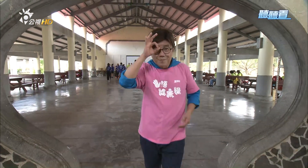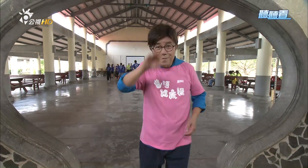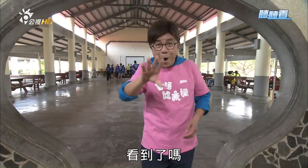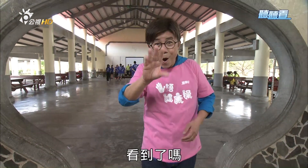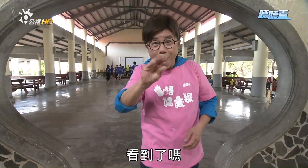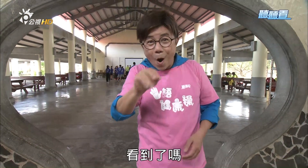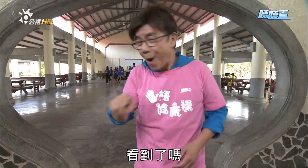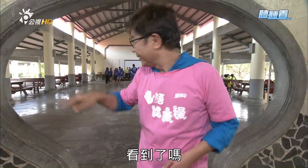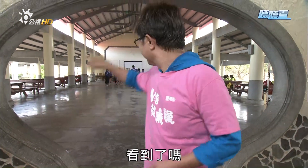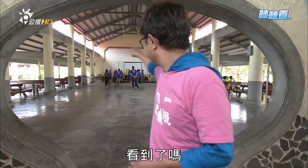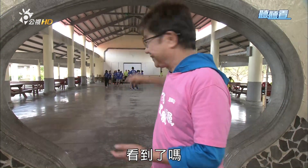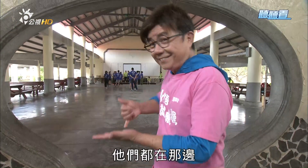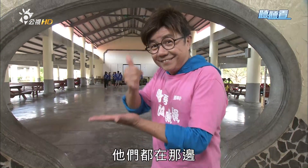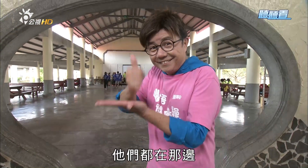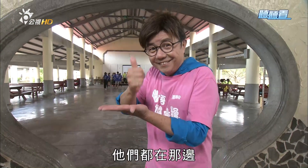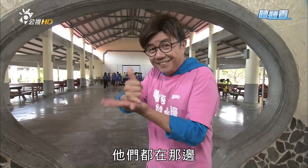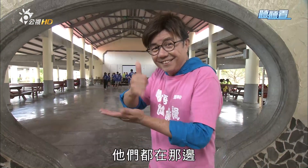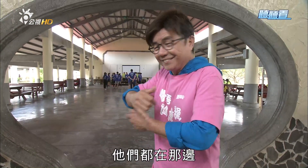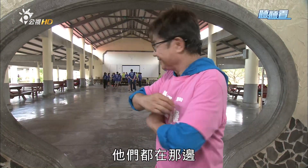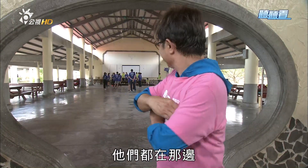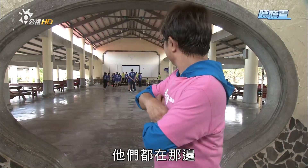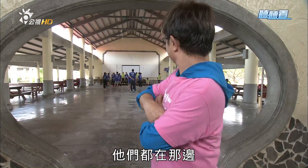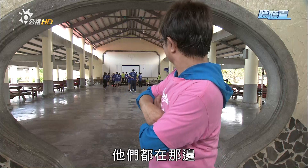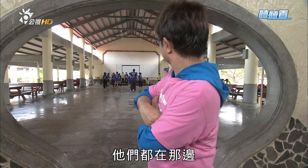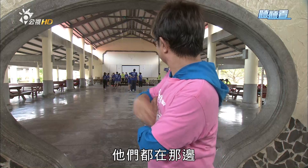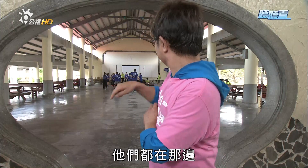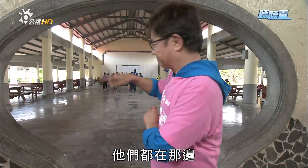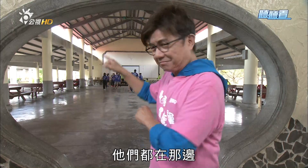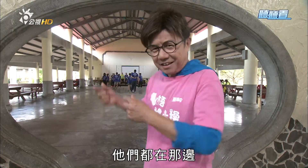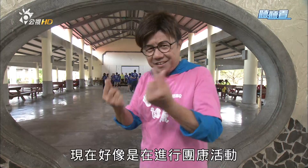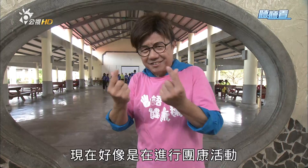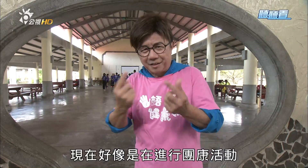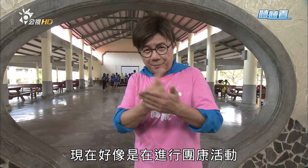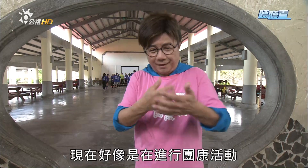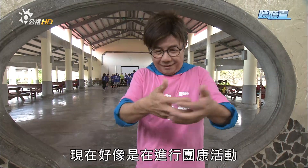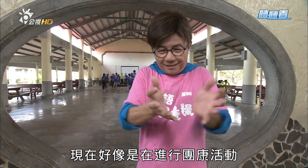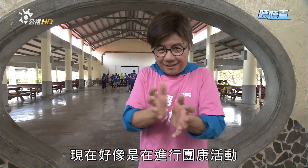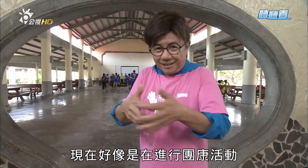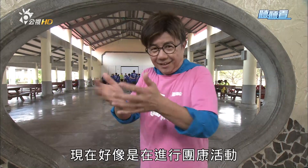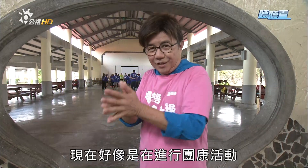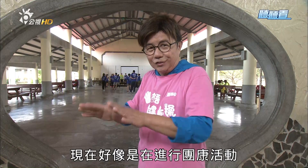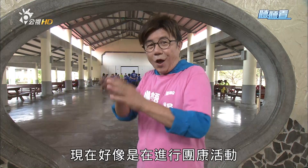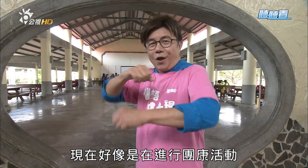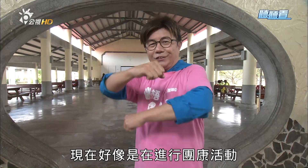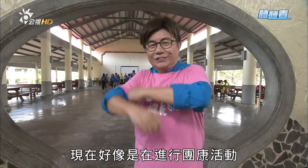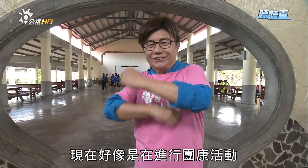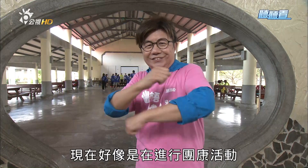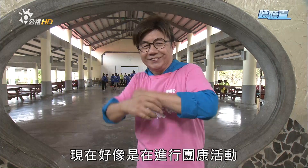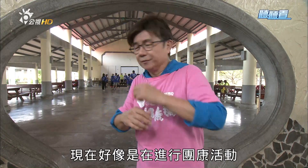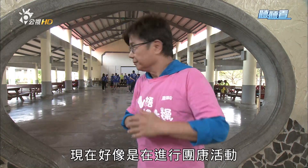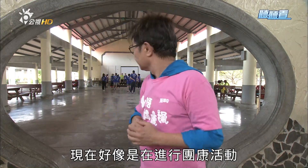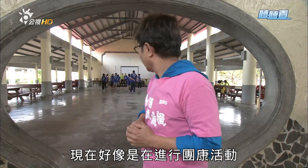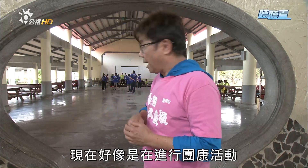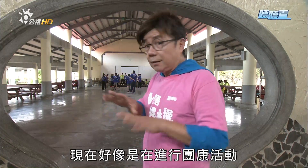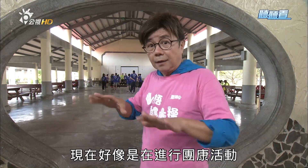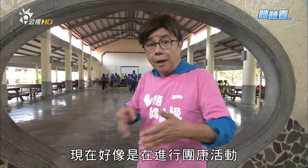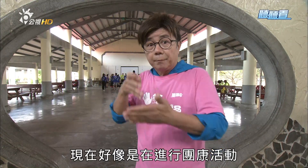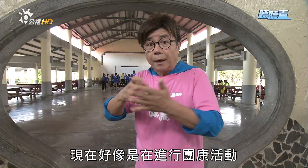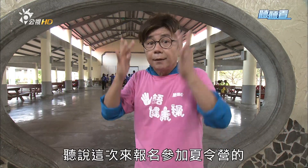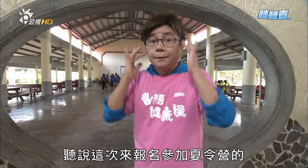看到了吗？他们都在那边。现在啊，好像是在进行团康活动。听说